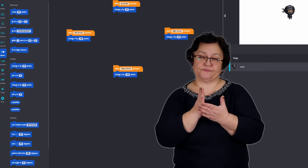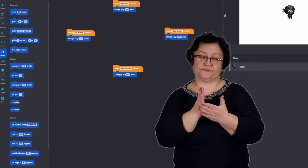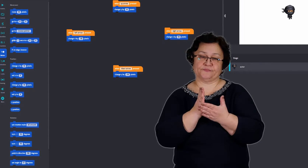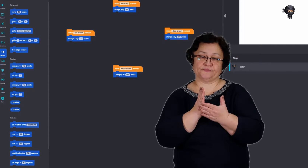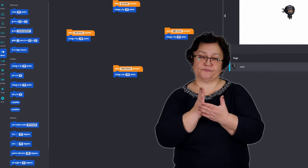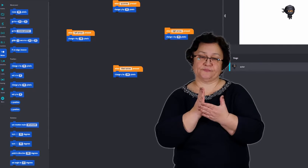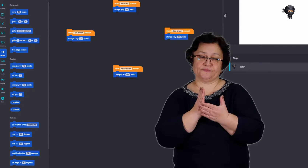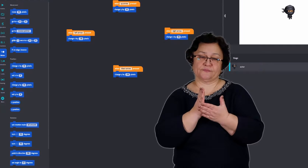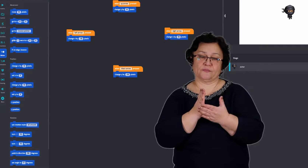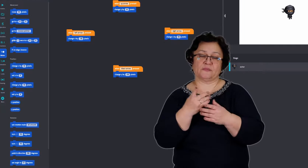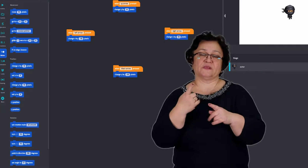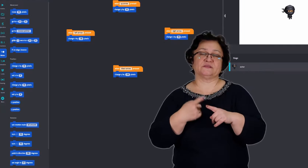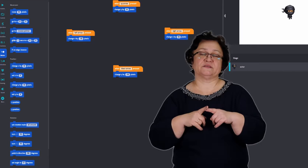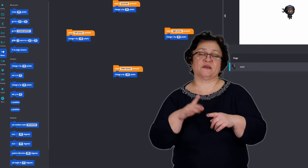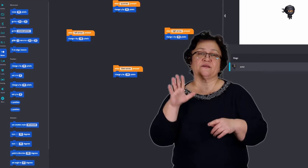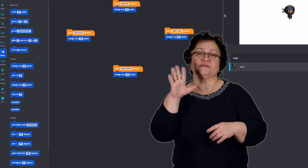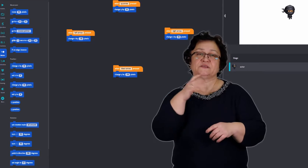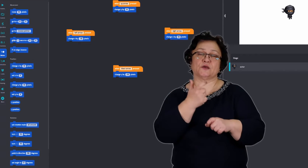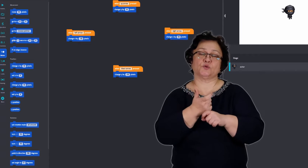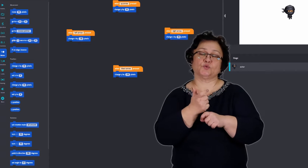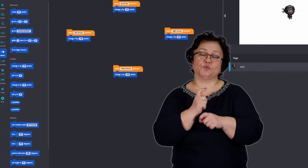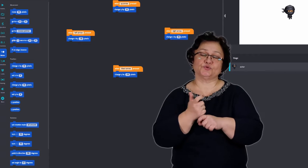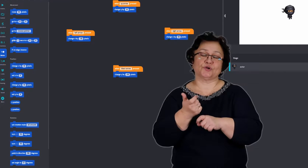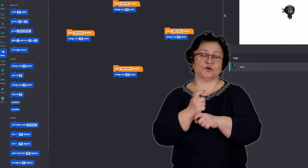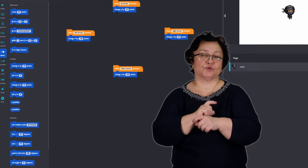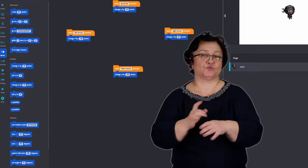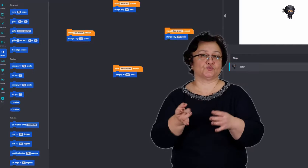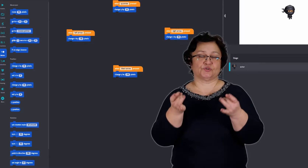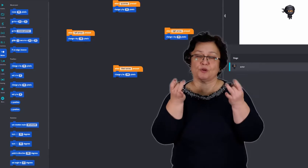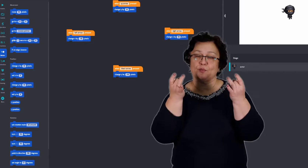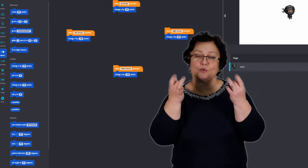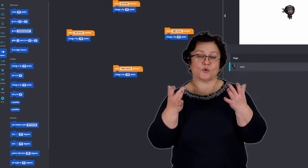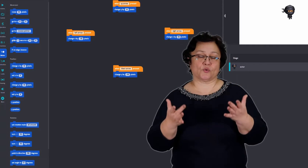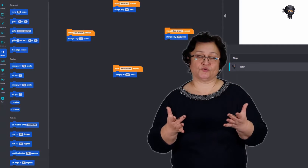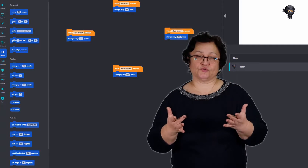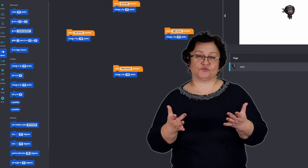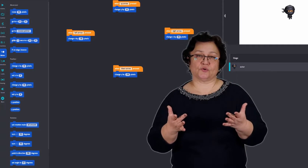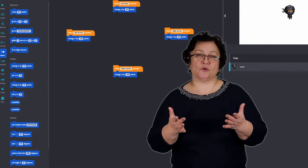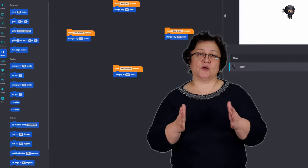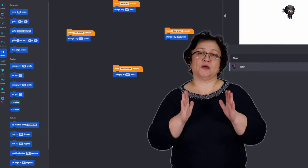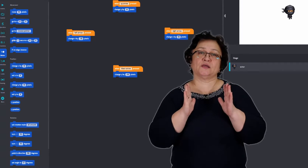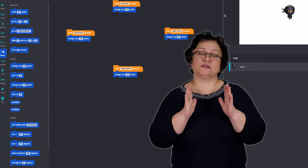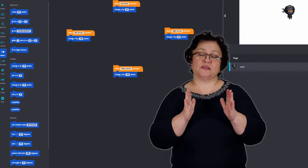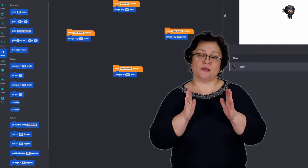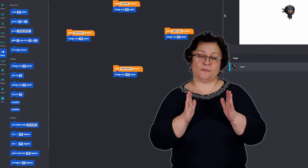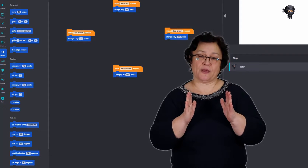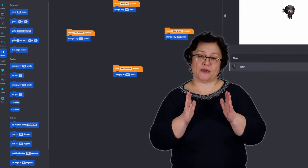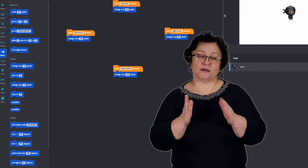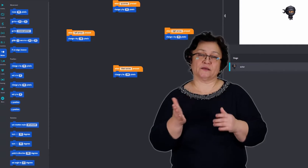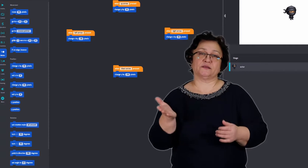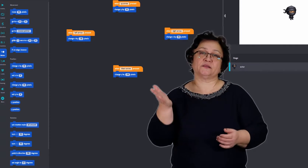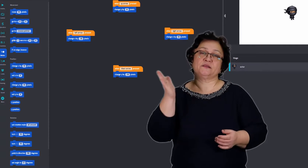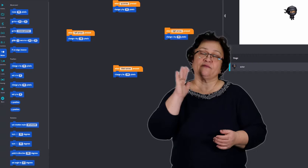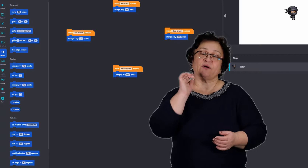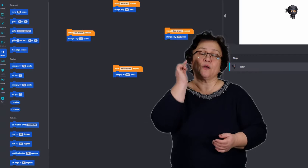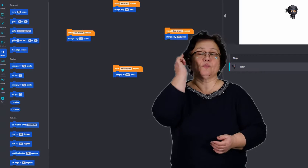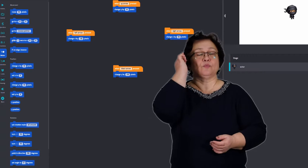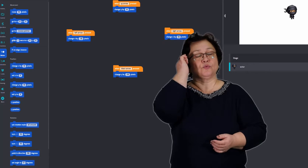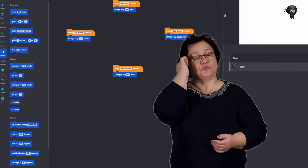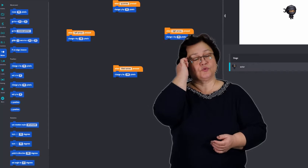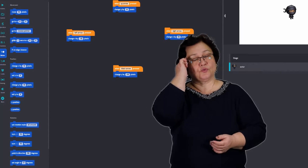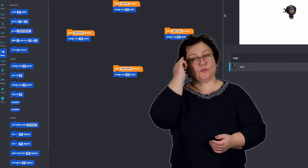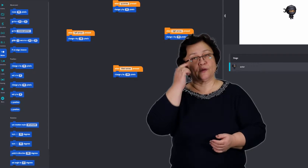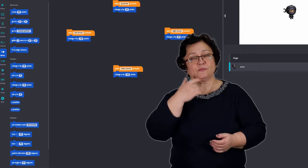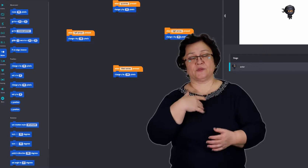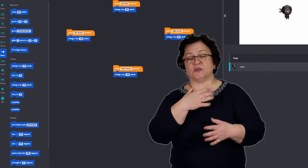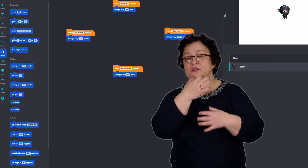Це все дуже-дуже просто. Тепер давай подумаємо. Мені не подобається,